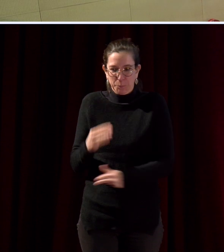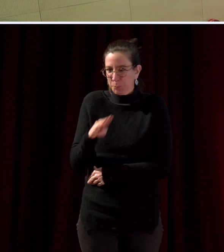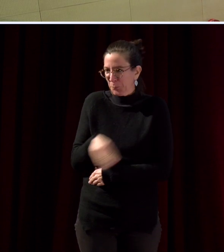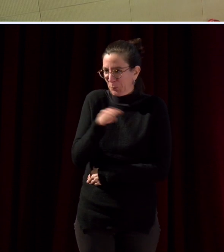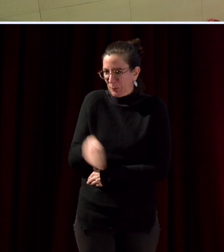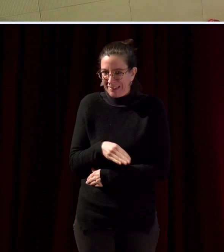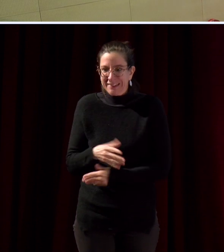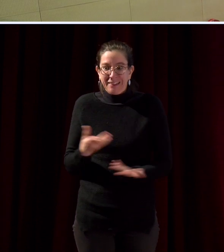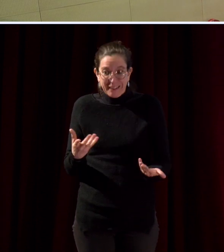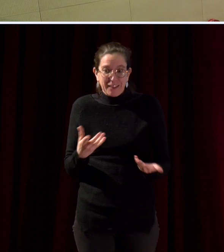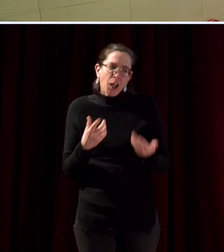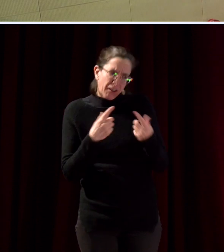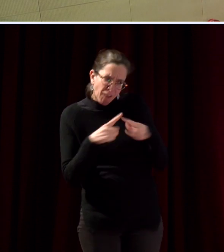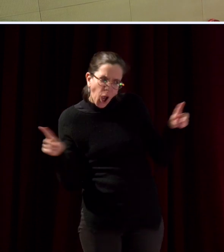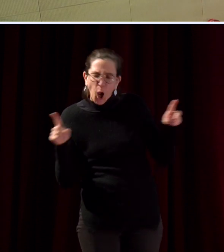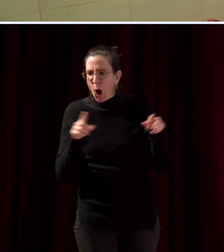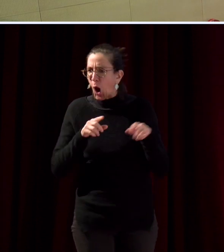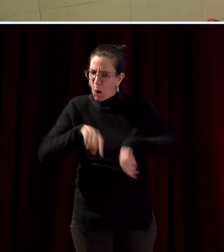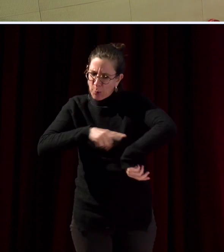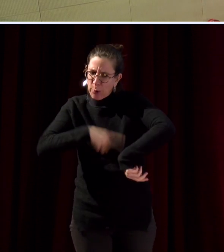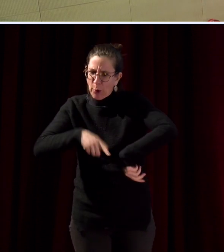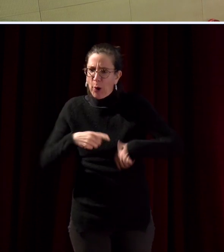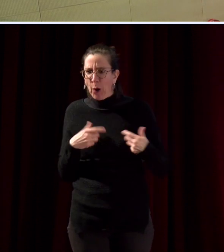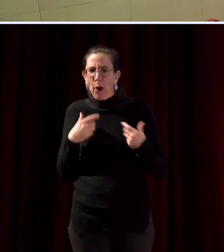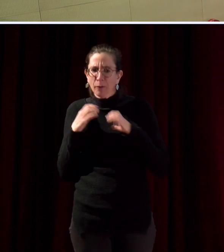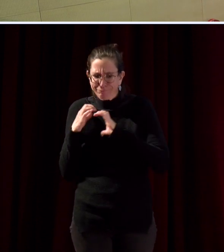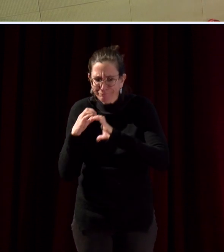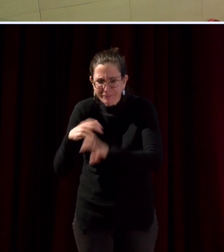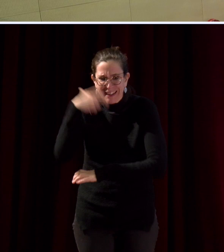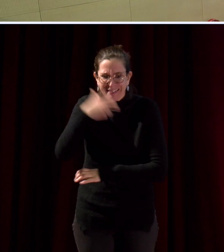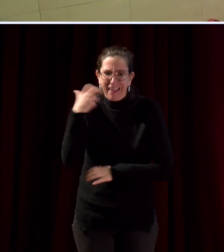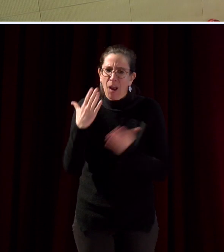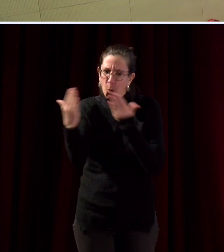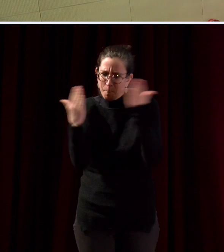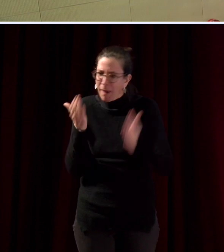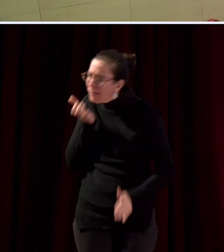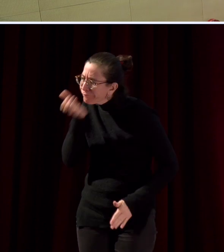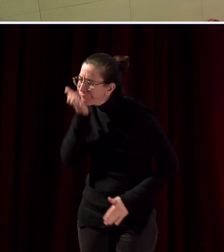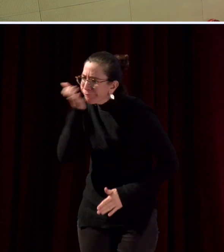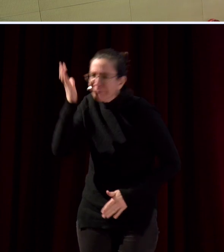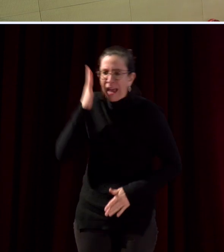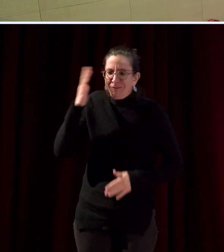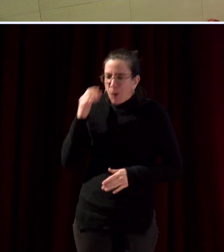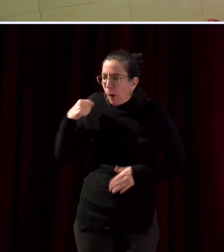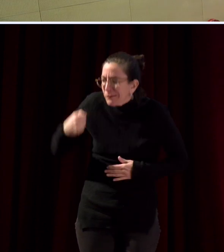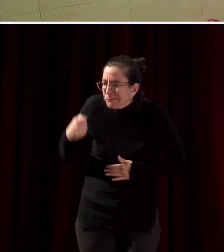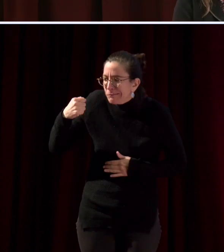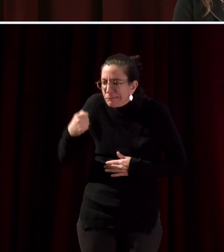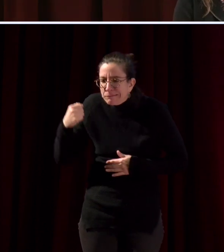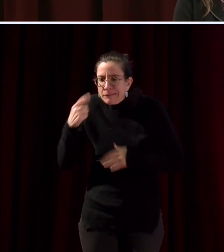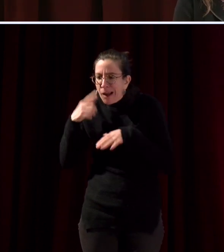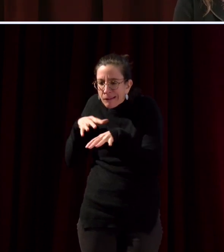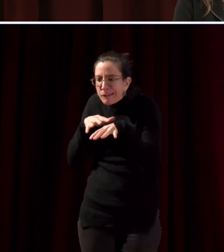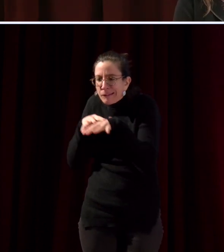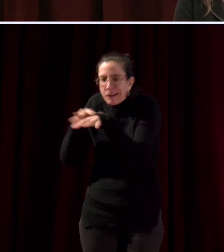lointains ancêtres de sortir d'Afrique et d'arriver en Europe. Mais tout de même, ce fait un périple assez remarquable. On